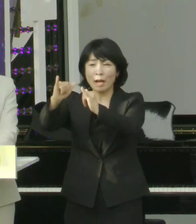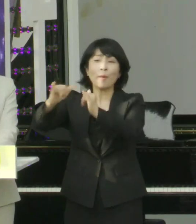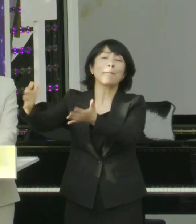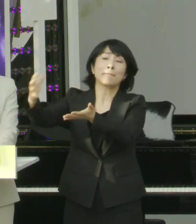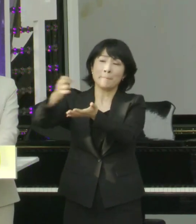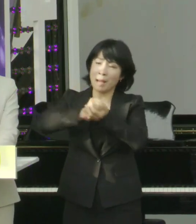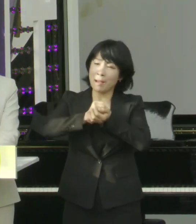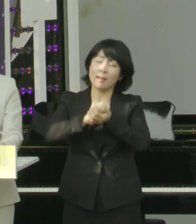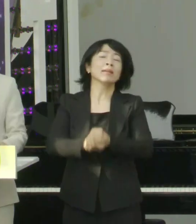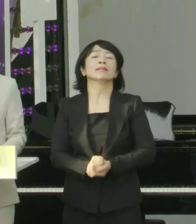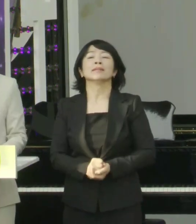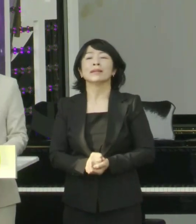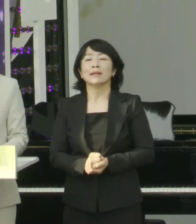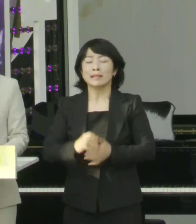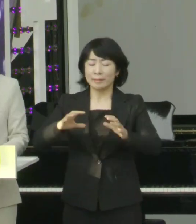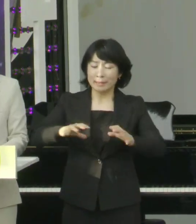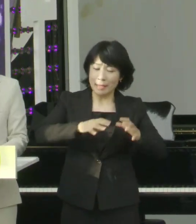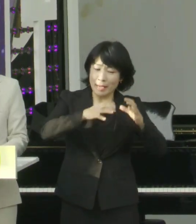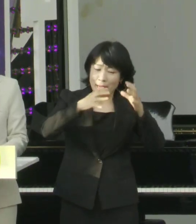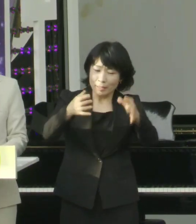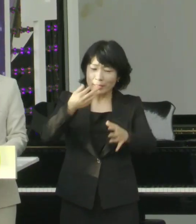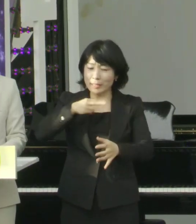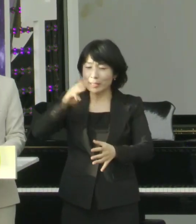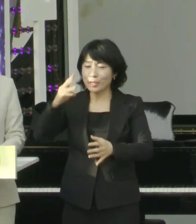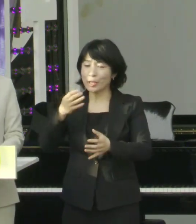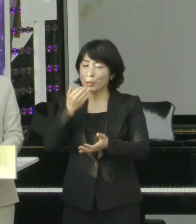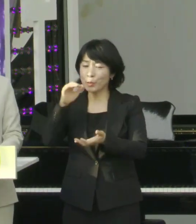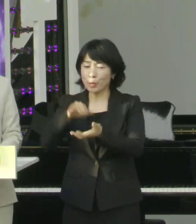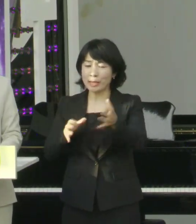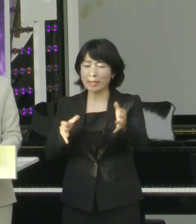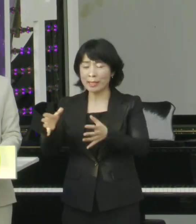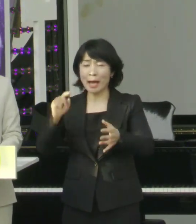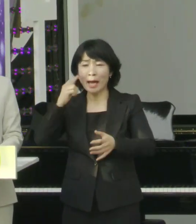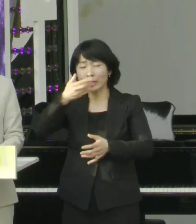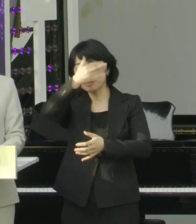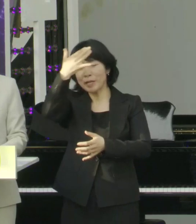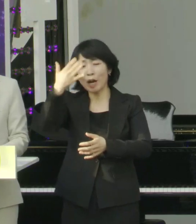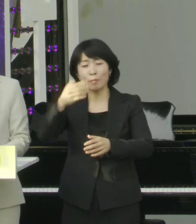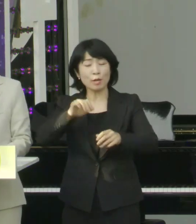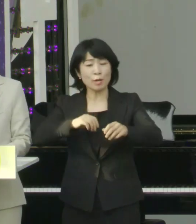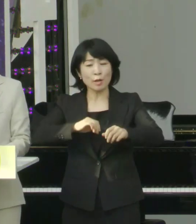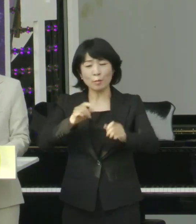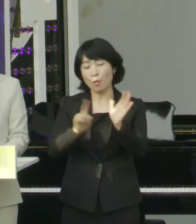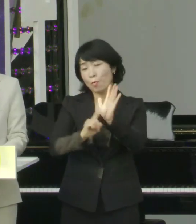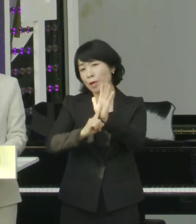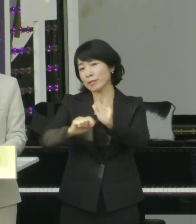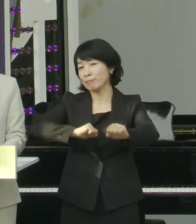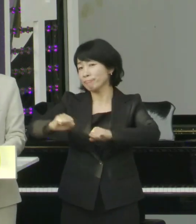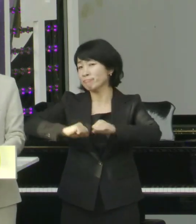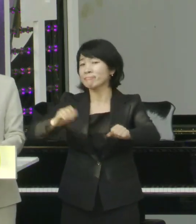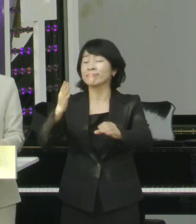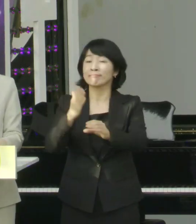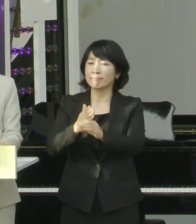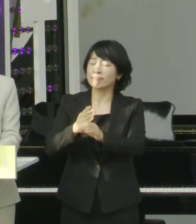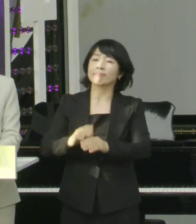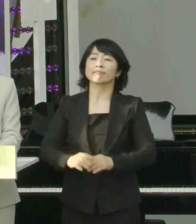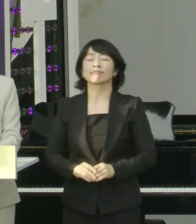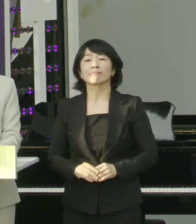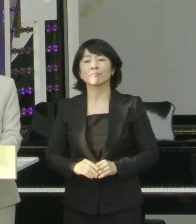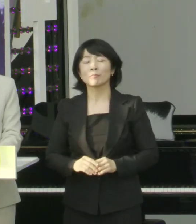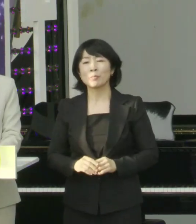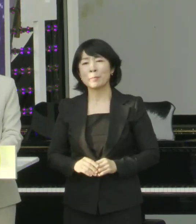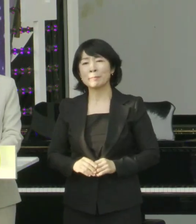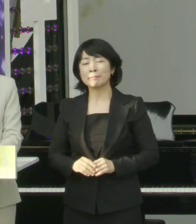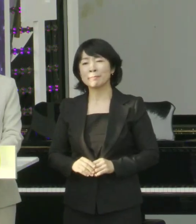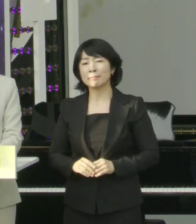무대에서 수상을 하셨고요. 세계적으로 이천 도자기 아름다움을 알리고 계신 분입니다. The Mr. Byung Ho Park, honored